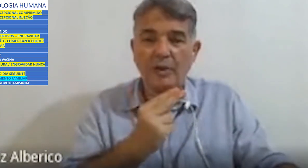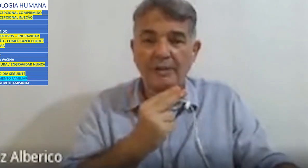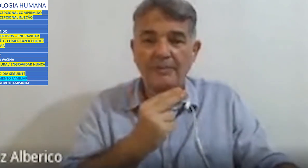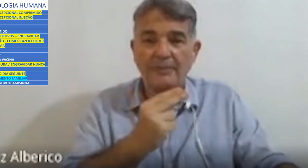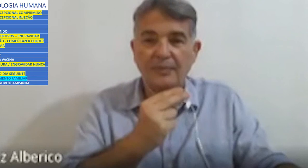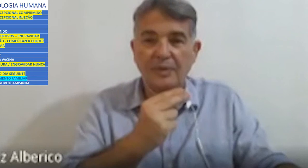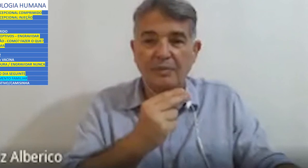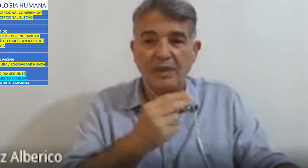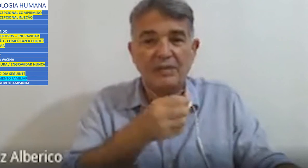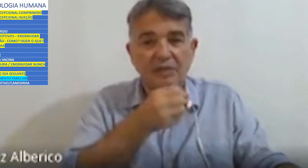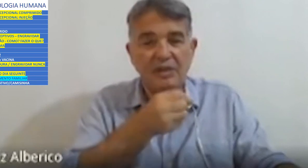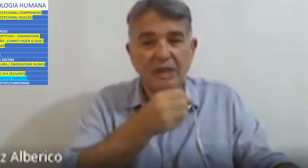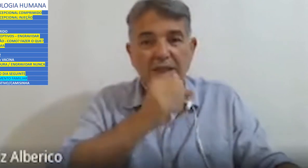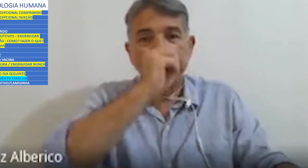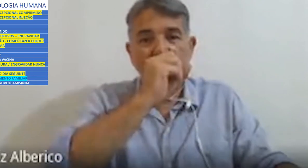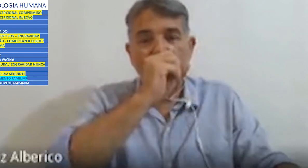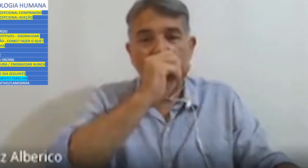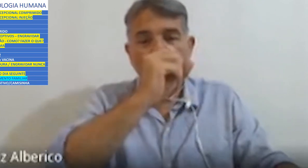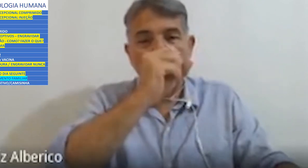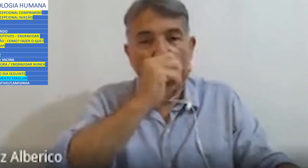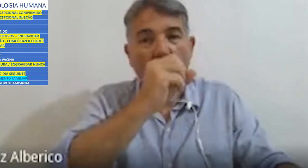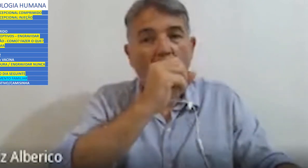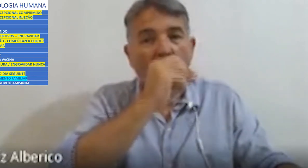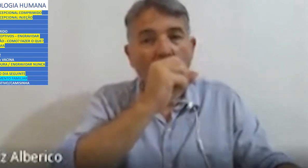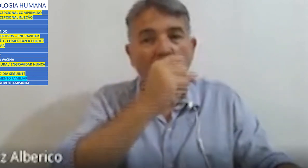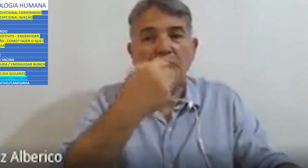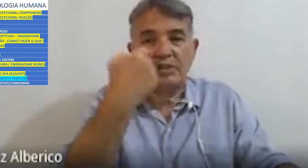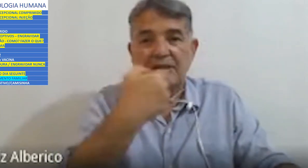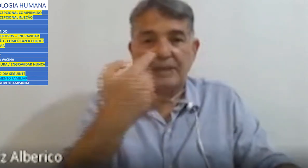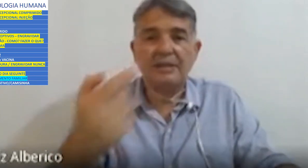picolé. Mas em vez de estar aqui, você colocou aqui, você já está